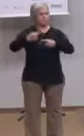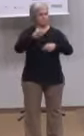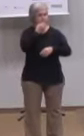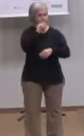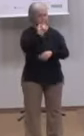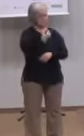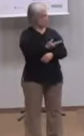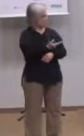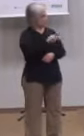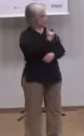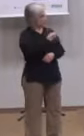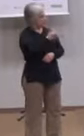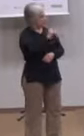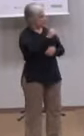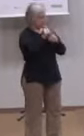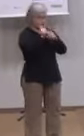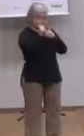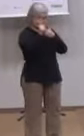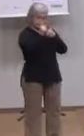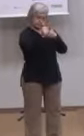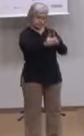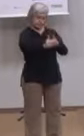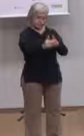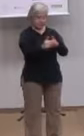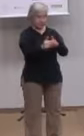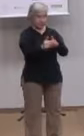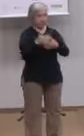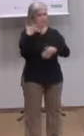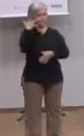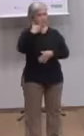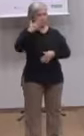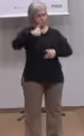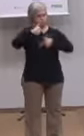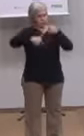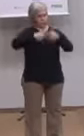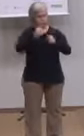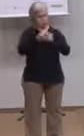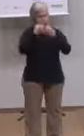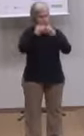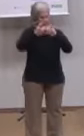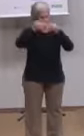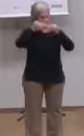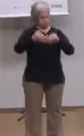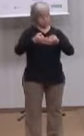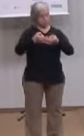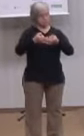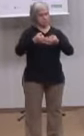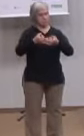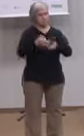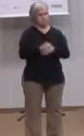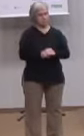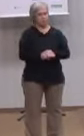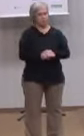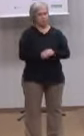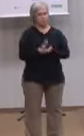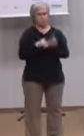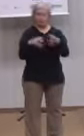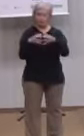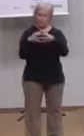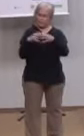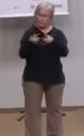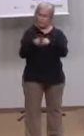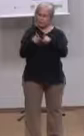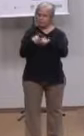Doutor Acari, como sempre, conduzindo os trabalhos aí com maestria, a toda a equipe da